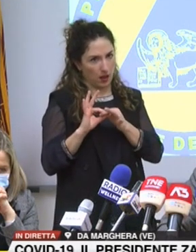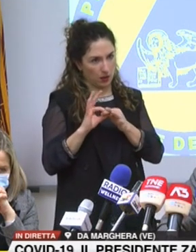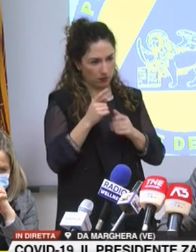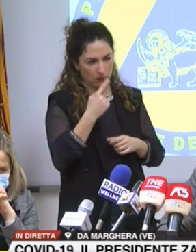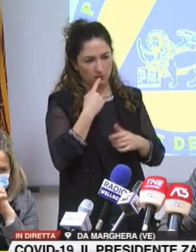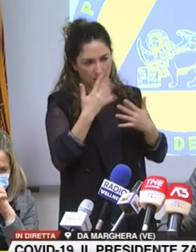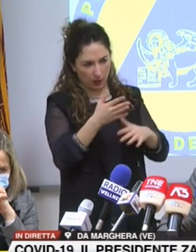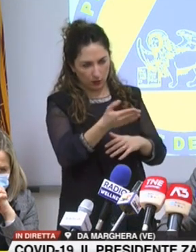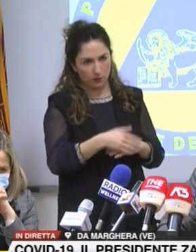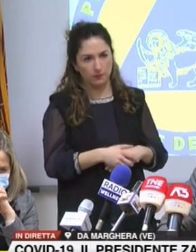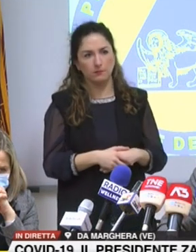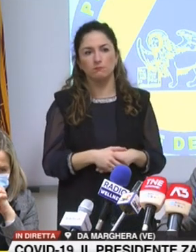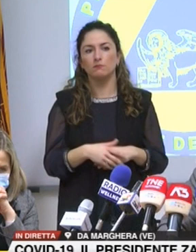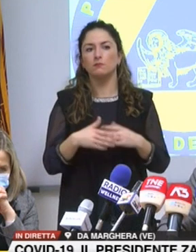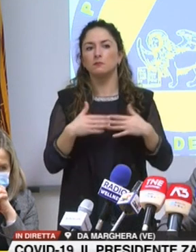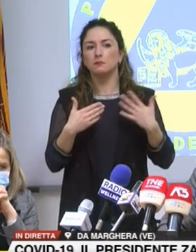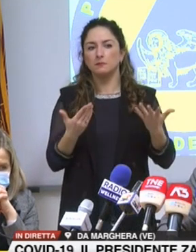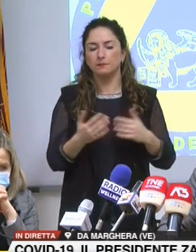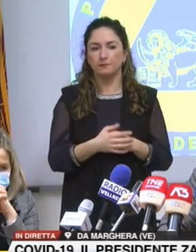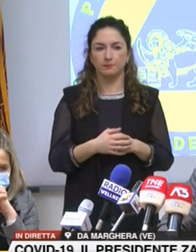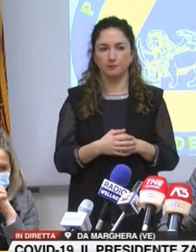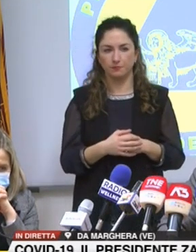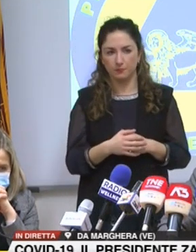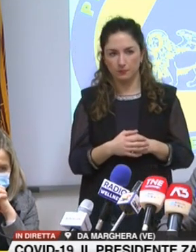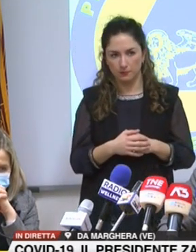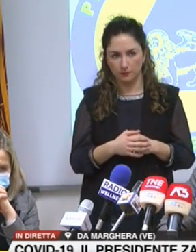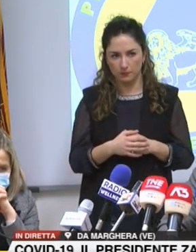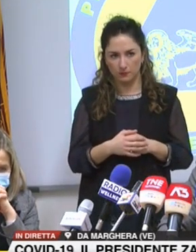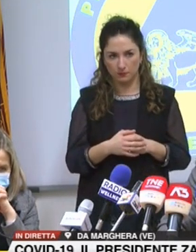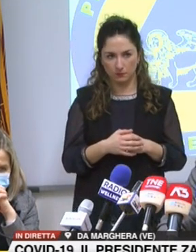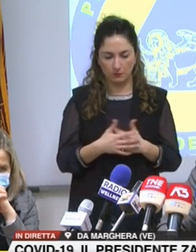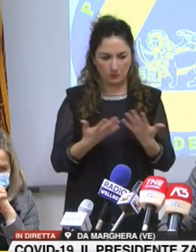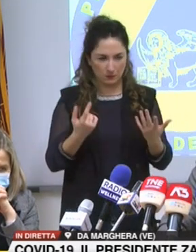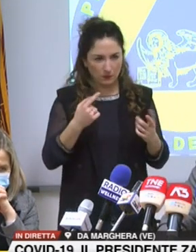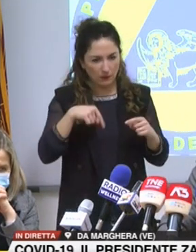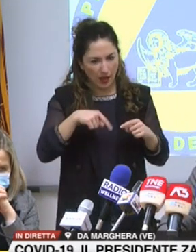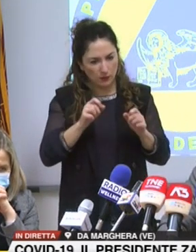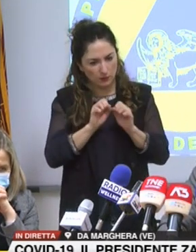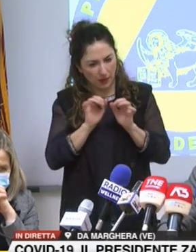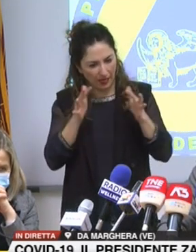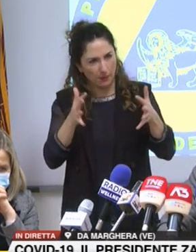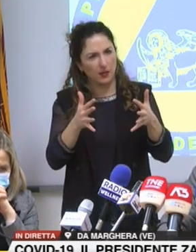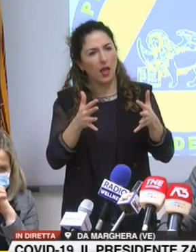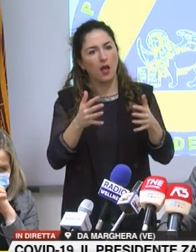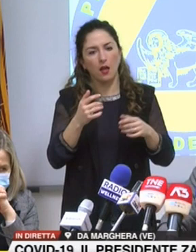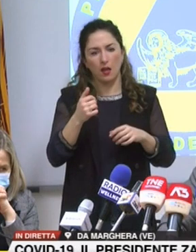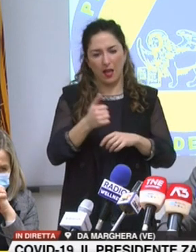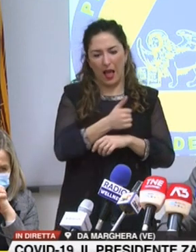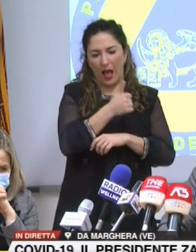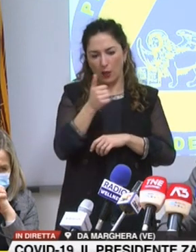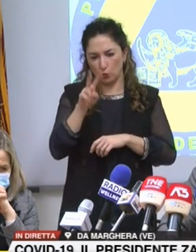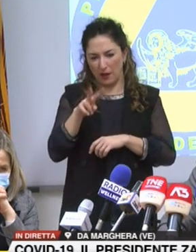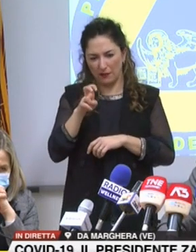Allora, dal momento che siamo in piena pandemia, abbiamo vissuto un anno